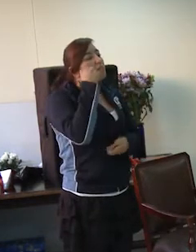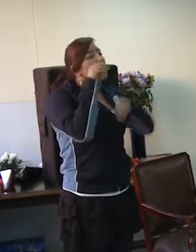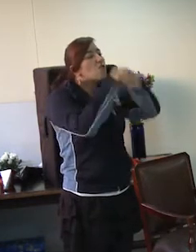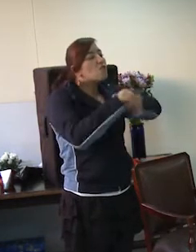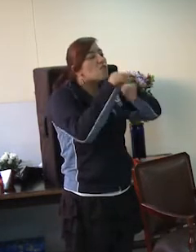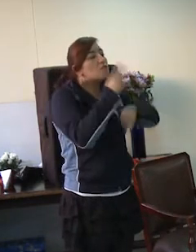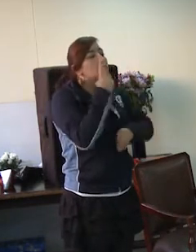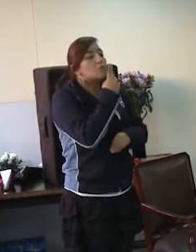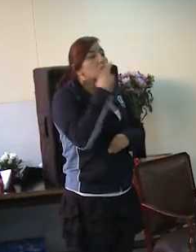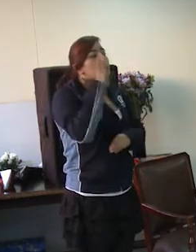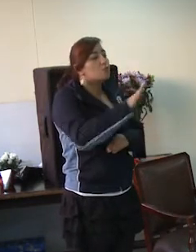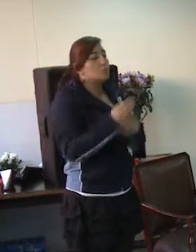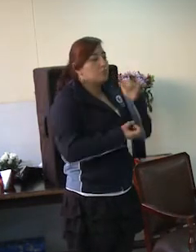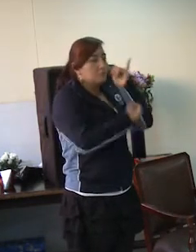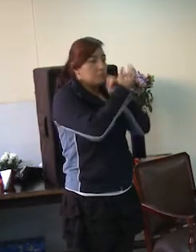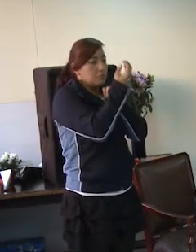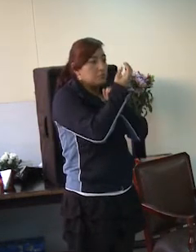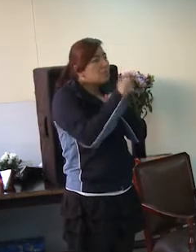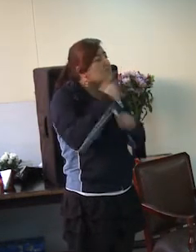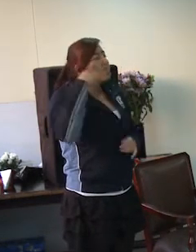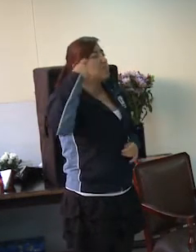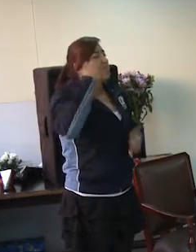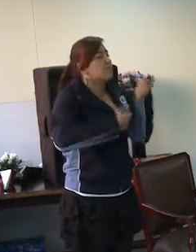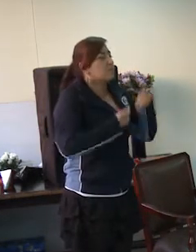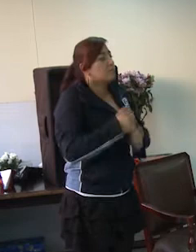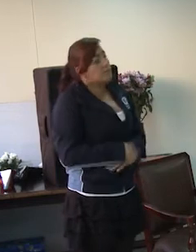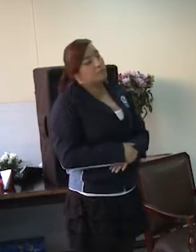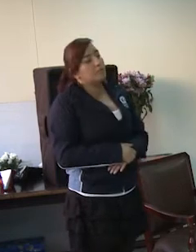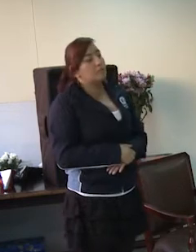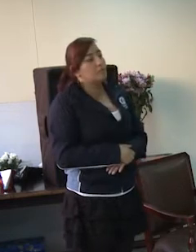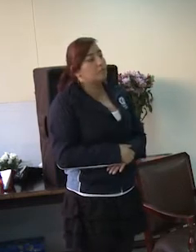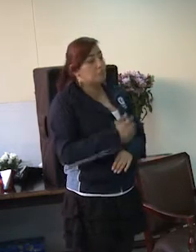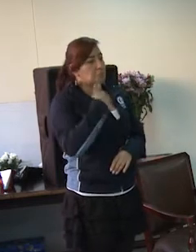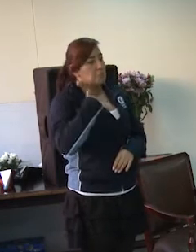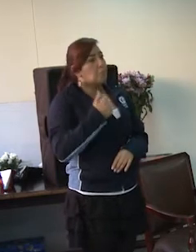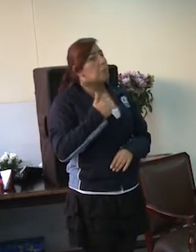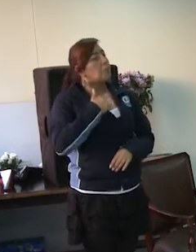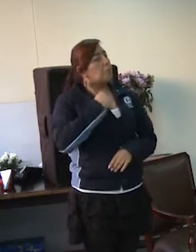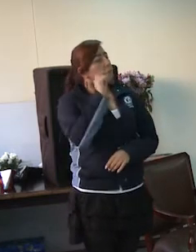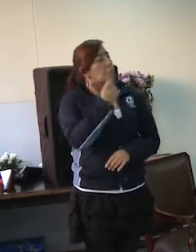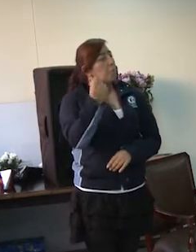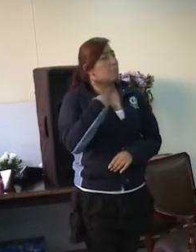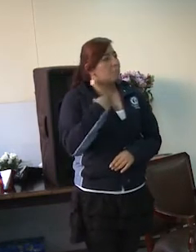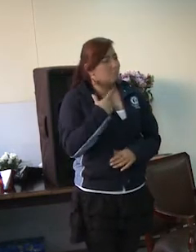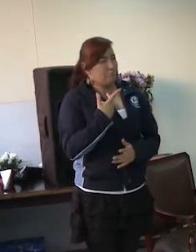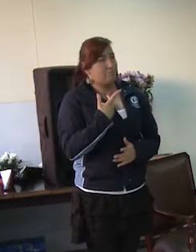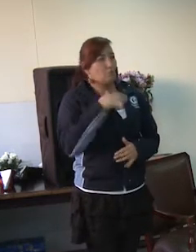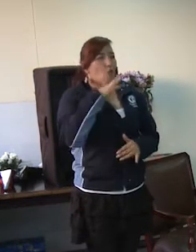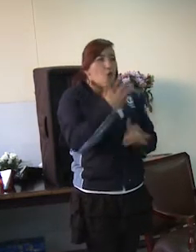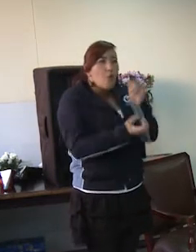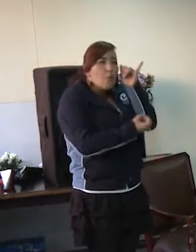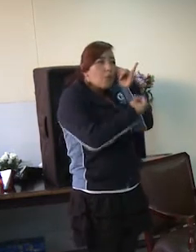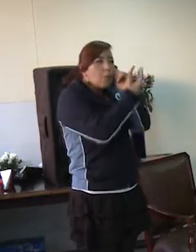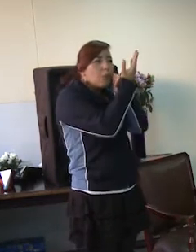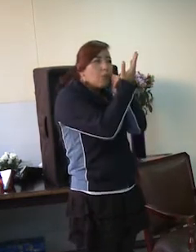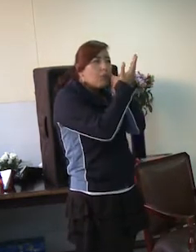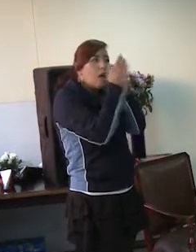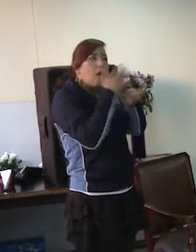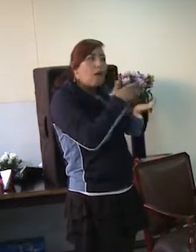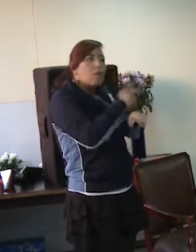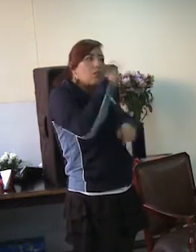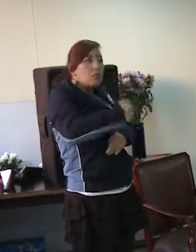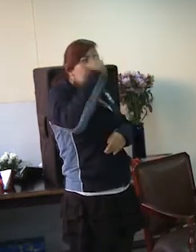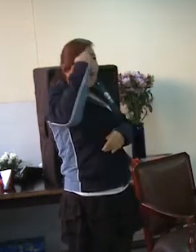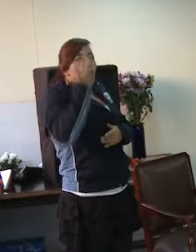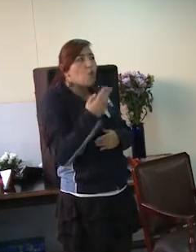compromiso pedagógico, los retos que ello implica. Para eso me pregunto, ¿cómo hablar de pedagogía sin pensarnos el papel del maestro en la